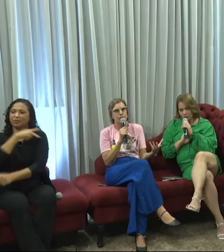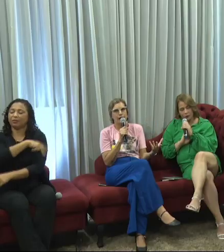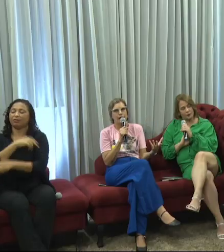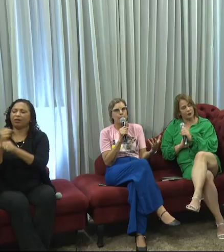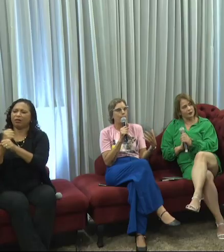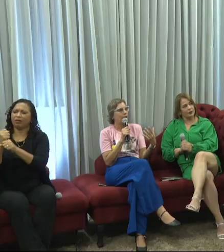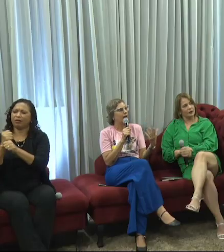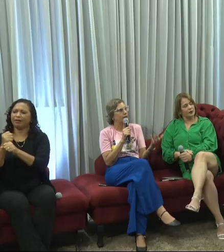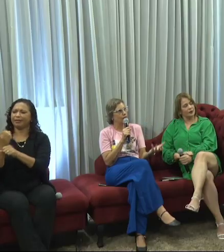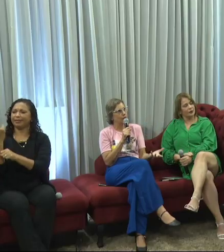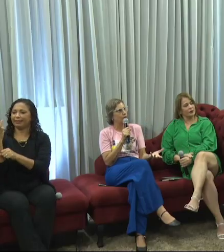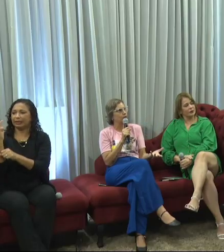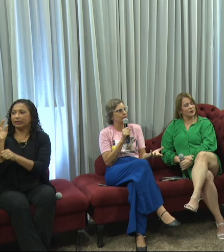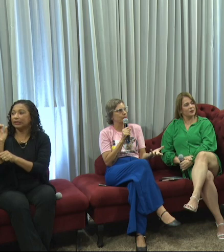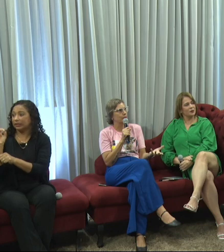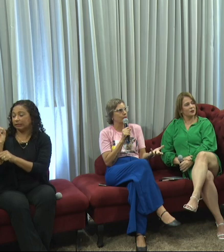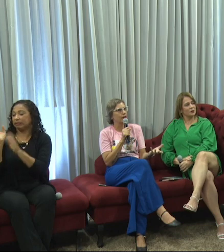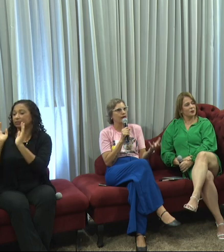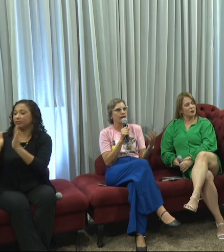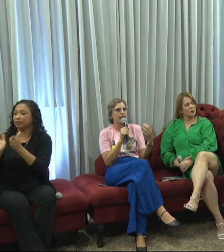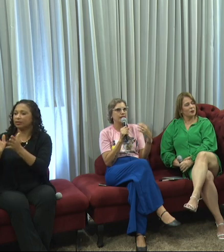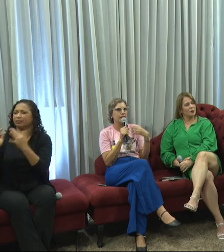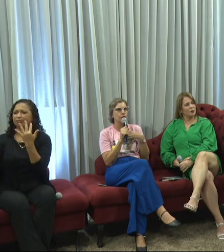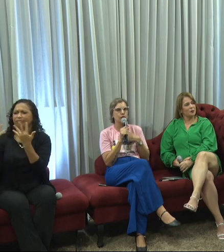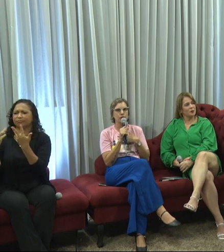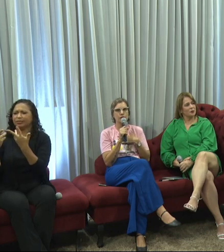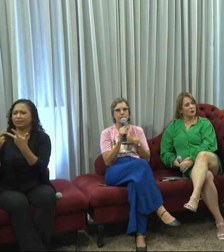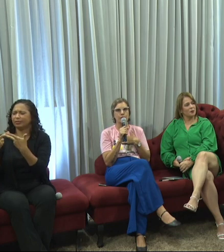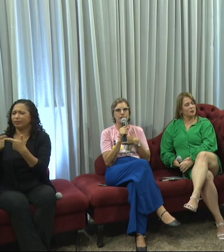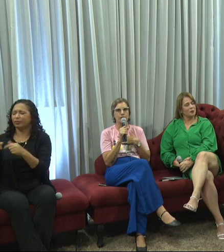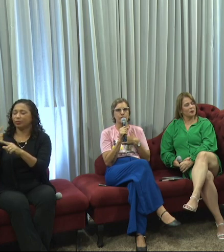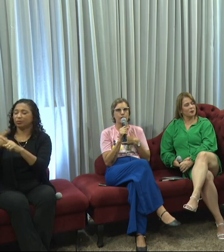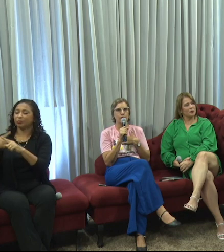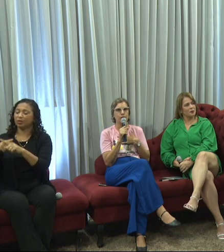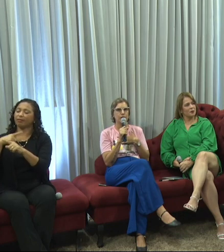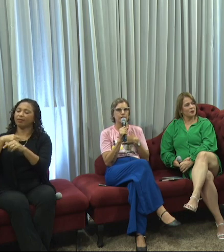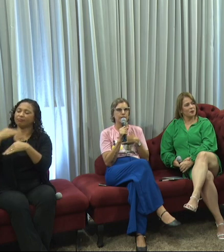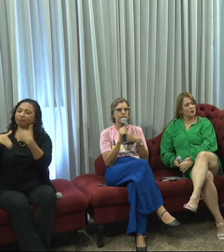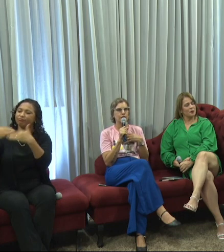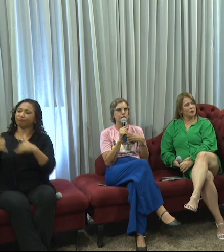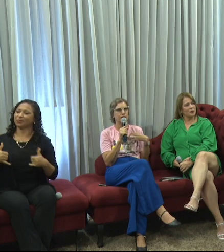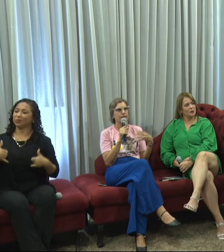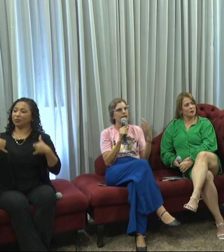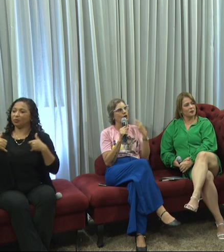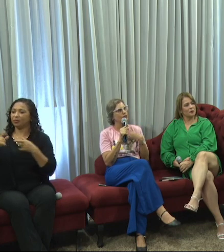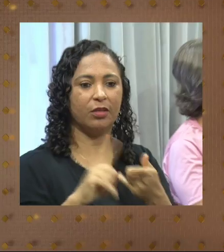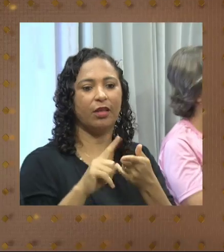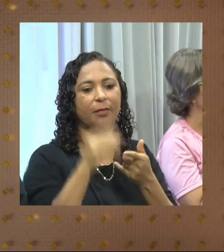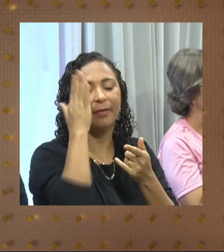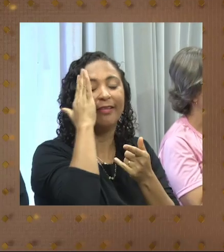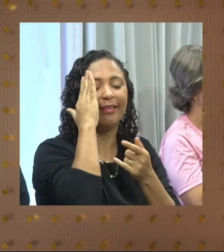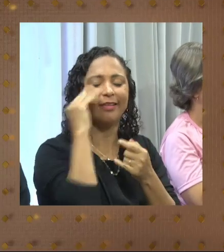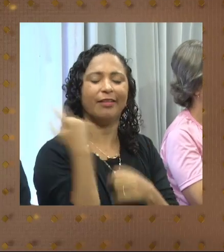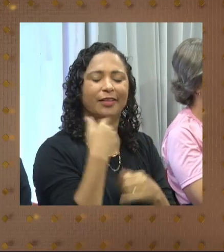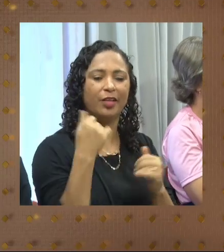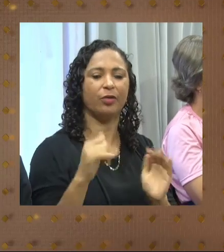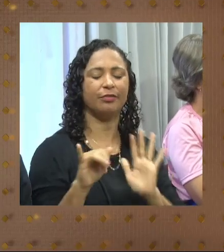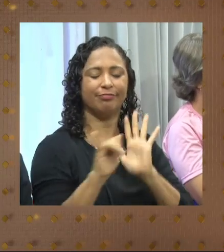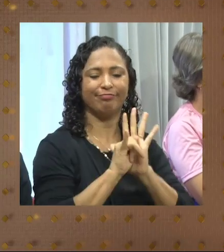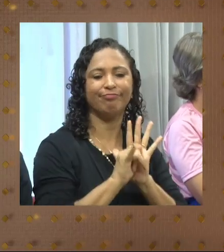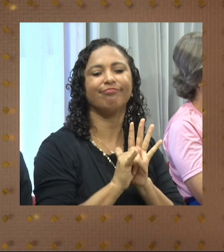anos. Isso é maravilhoso, porque não só traz o processo do orgulho, mas também da gente entender a nossa